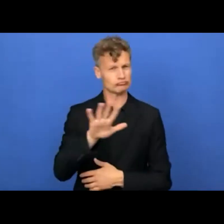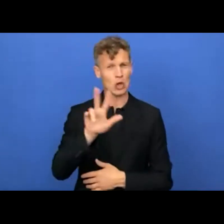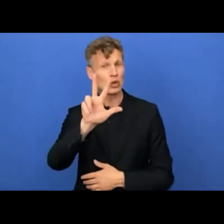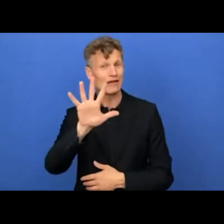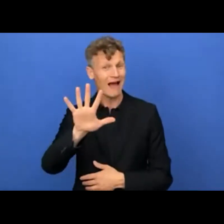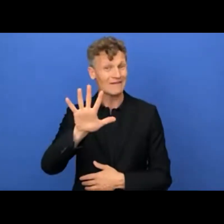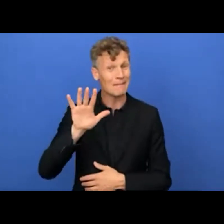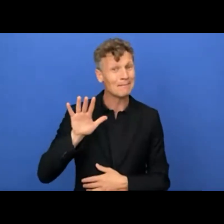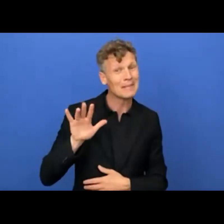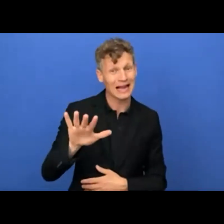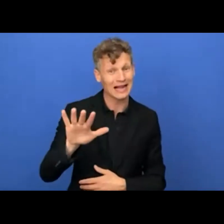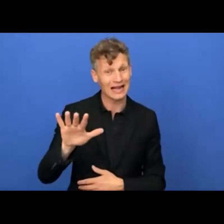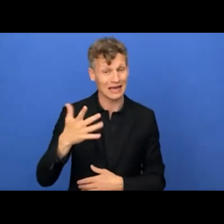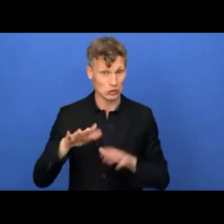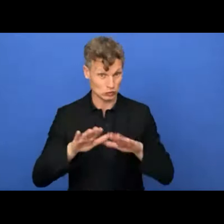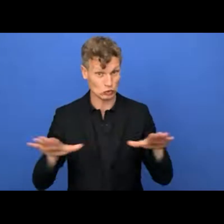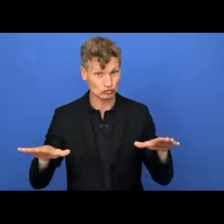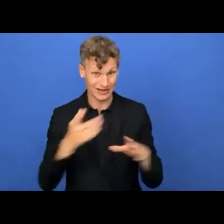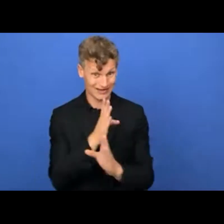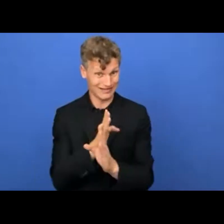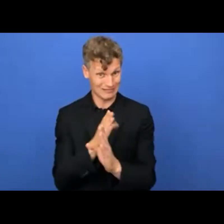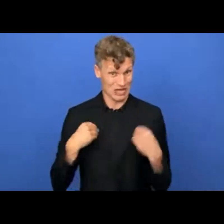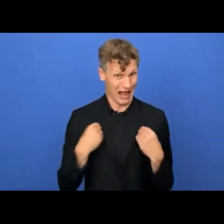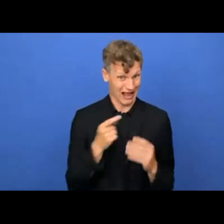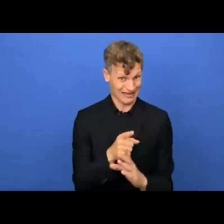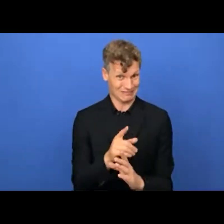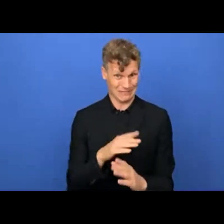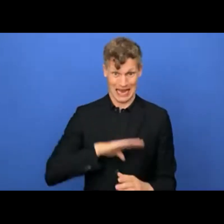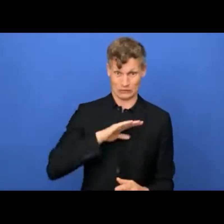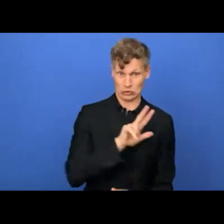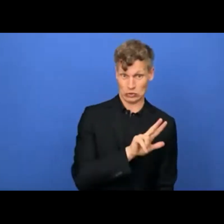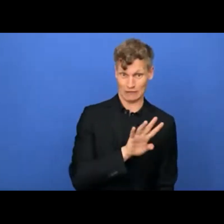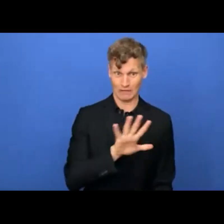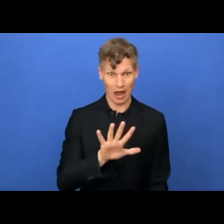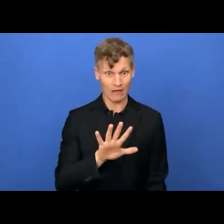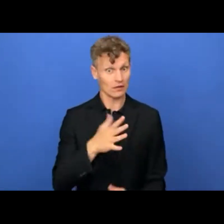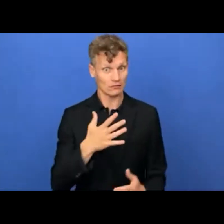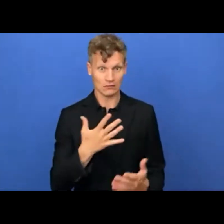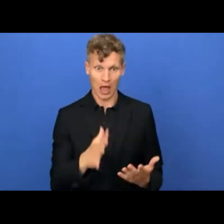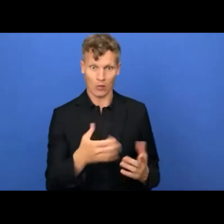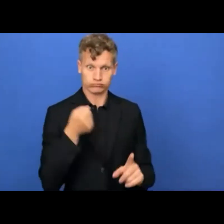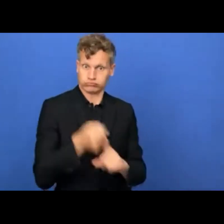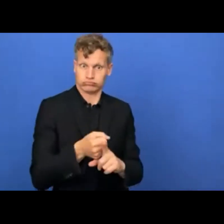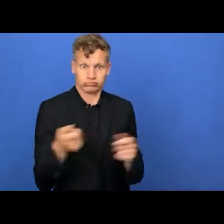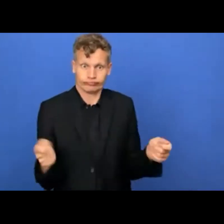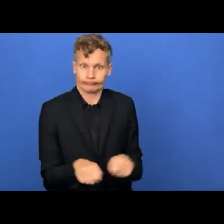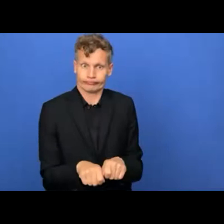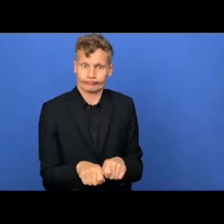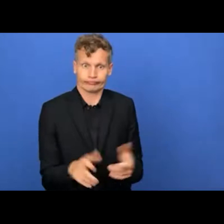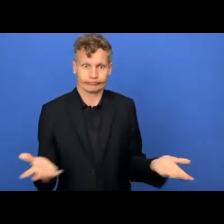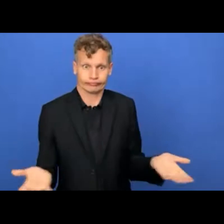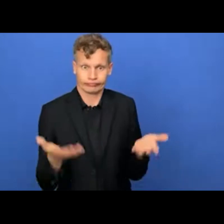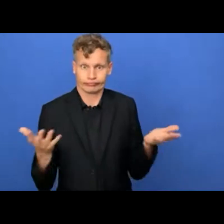35 millions d'enfants au niveau préprimaire souffrent encore des conséquences de la fermeture des